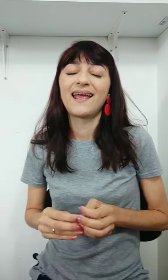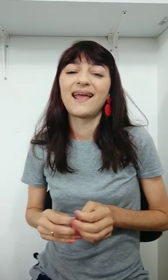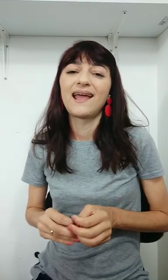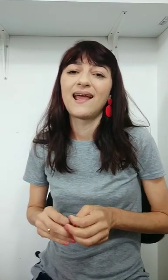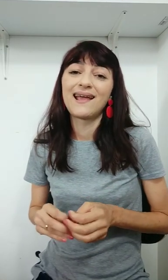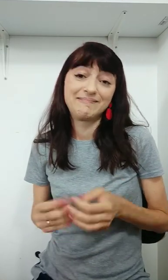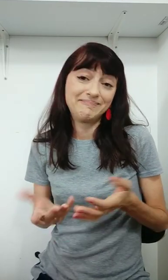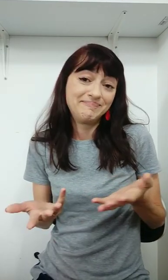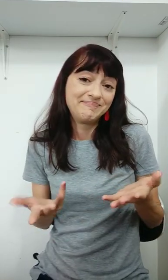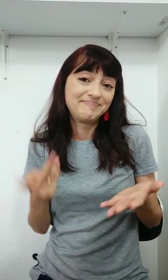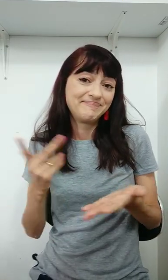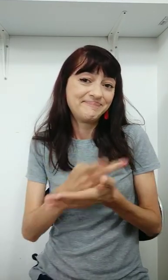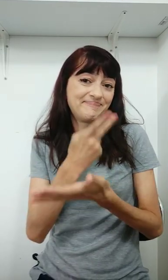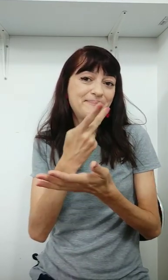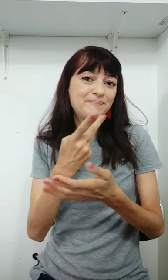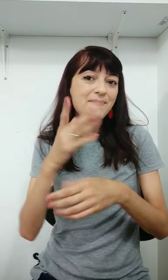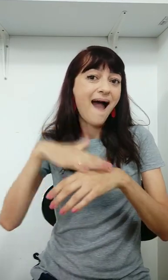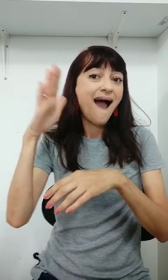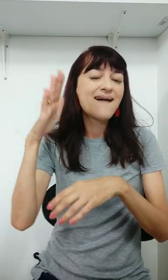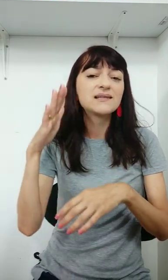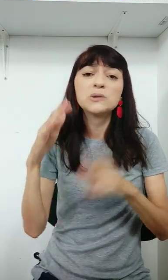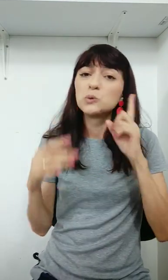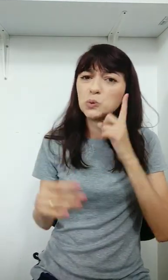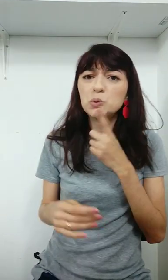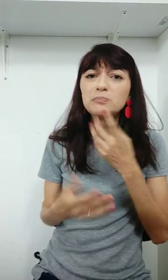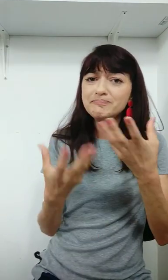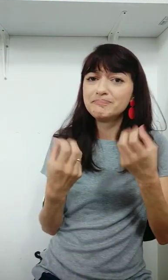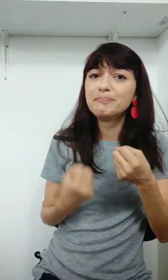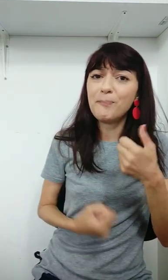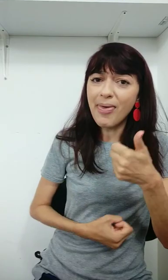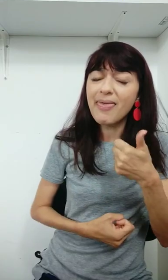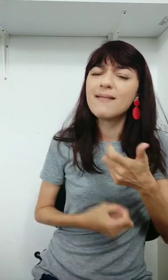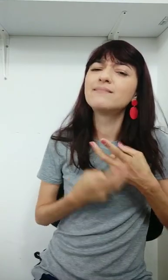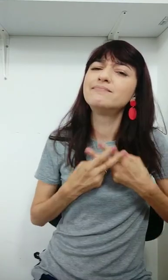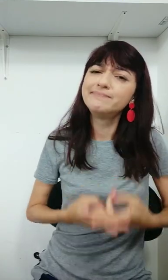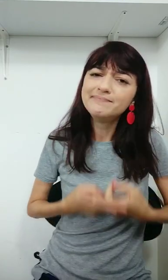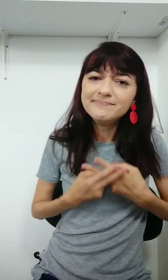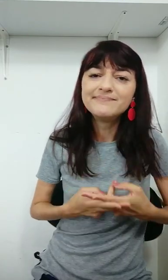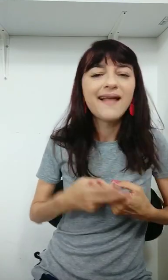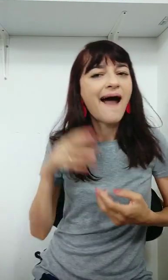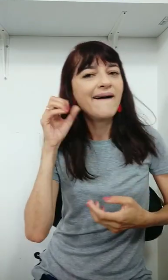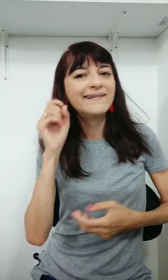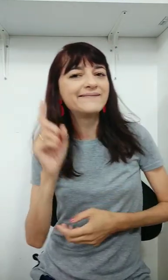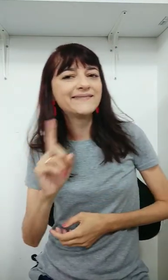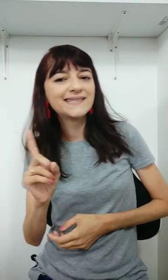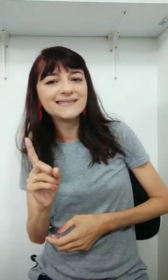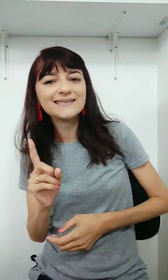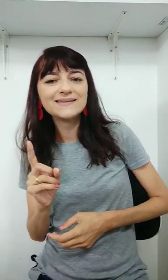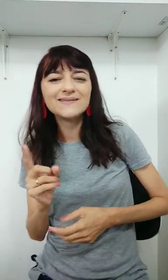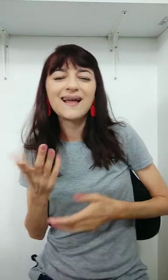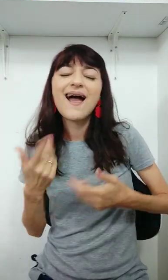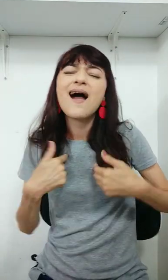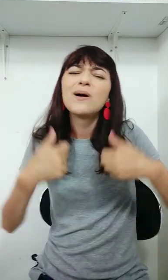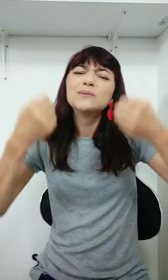tem esses casos, tá? Acontece, viu, gente? Acontece, às vezes o surdo recebe bem, mas o ouvinte